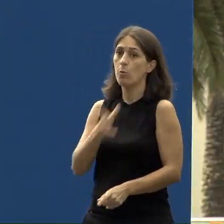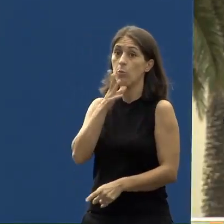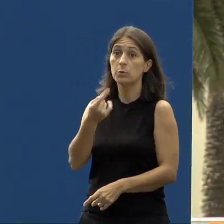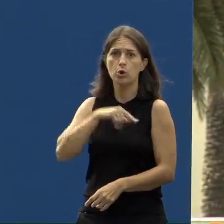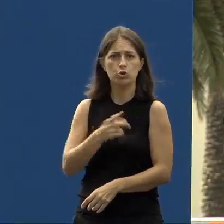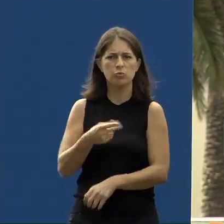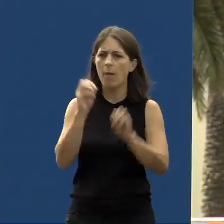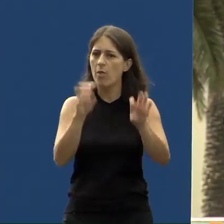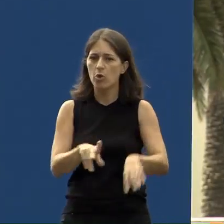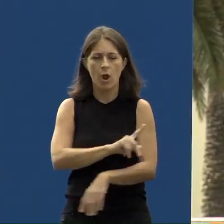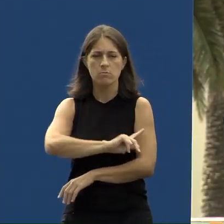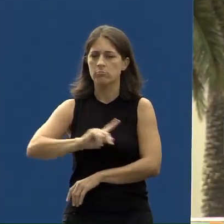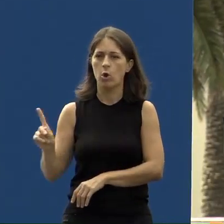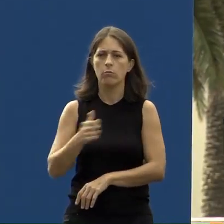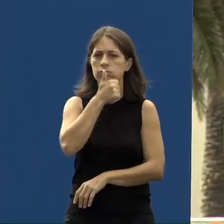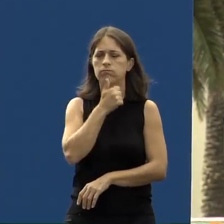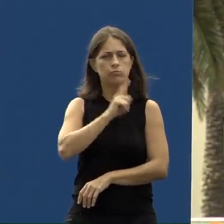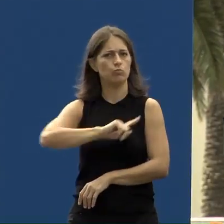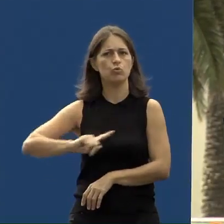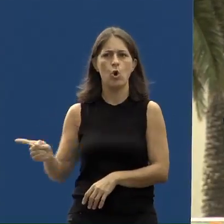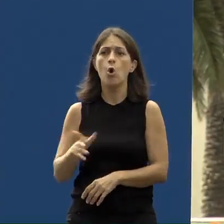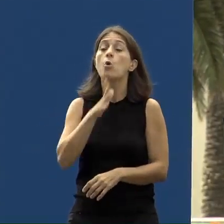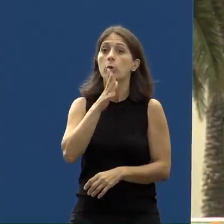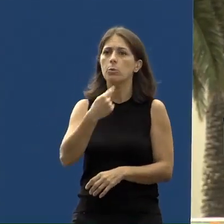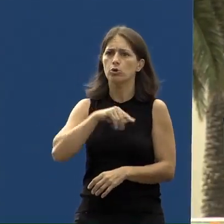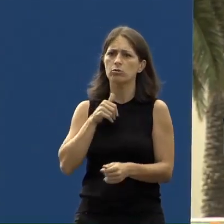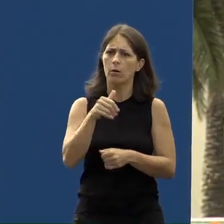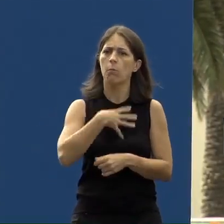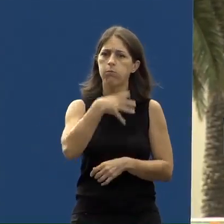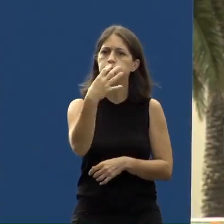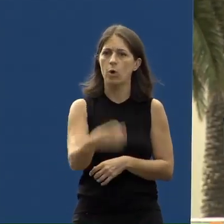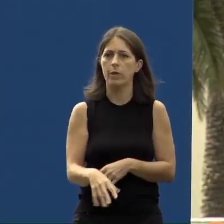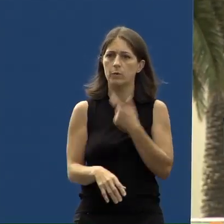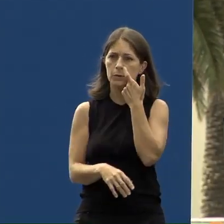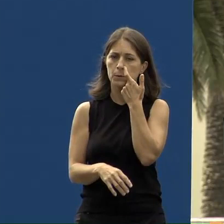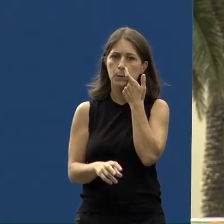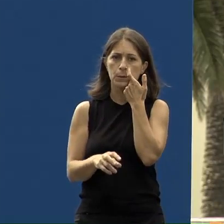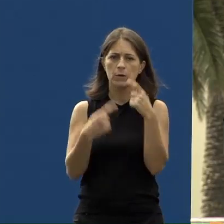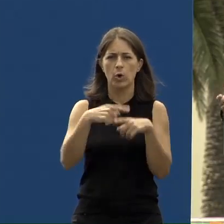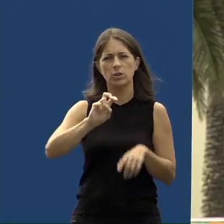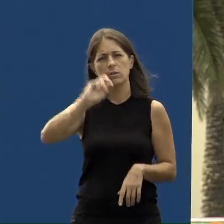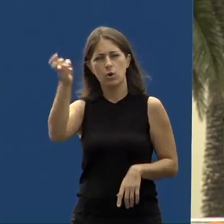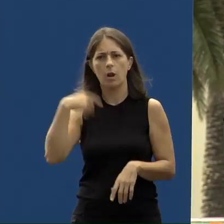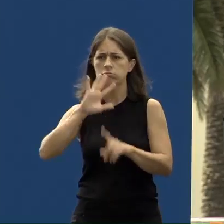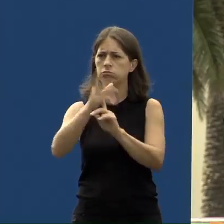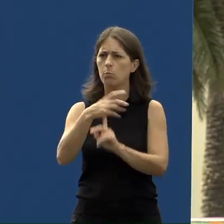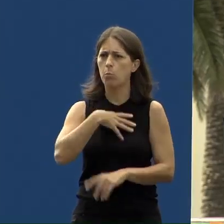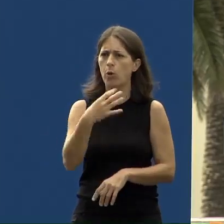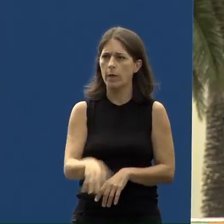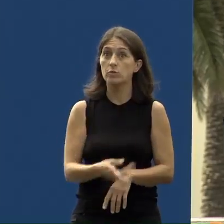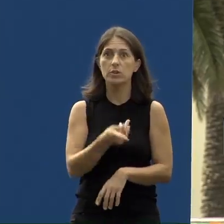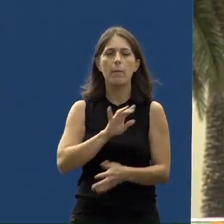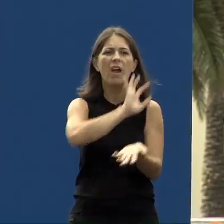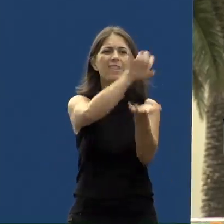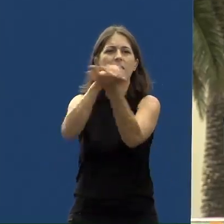eso non nos rendimos e non nos resignamos, porque sabemos que podemos acadar outra cousa, sabemos que é posible levar as